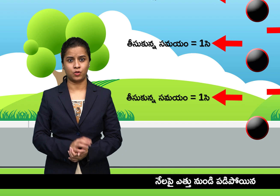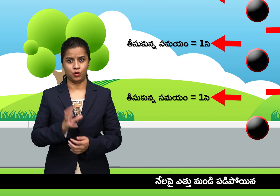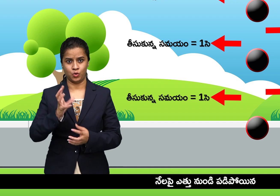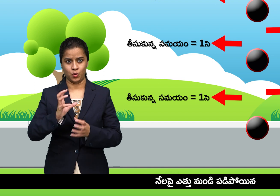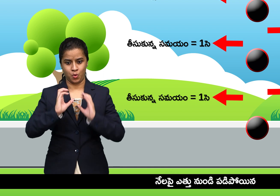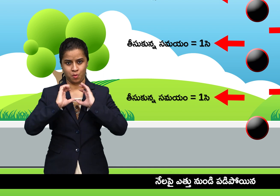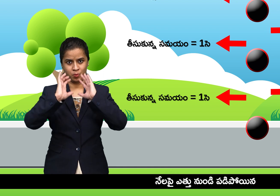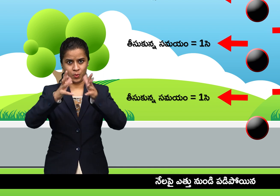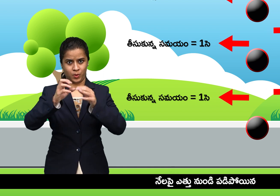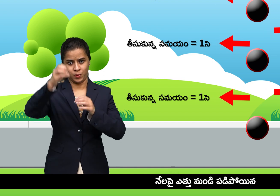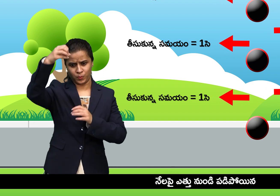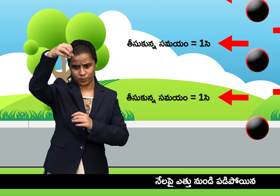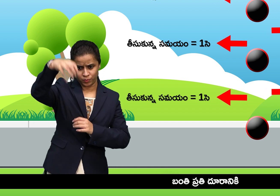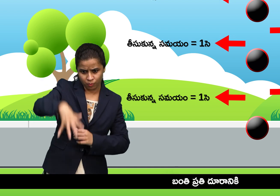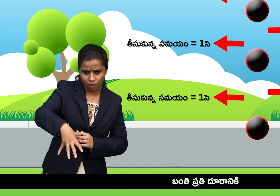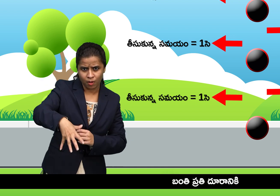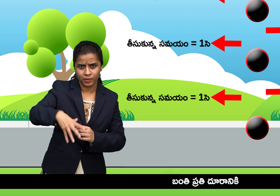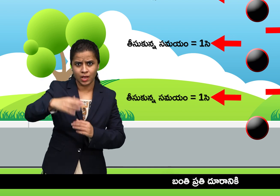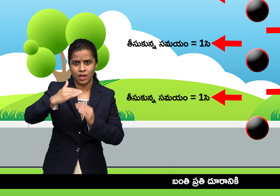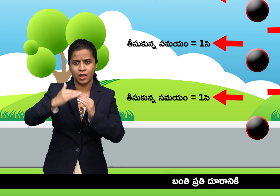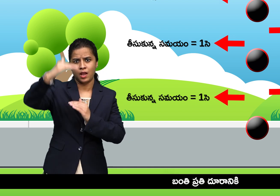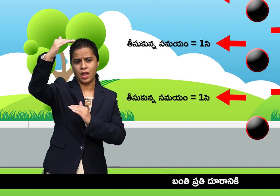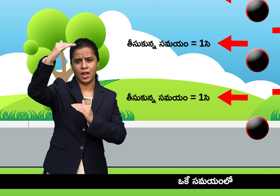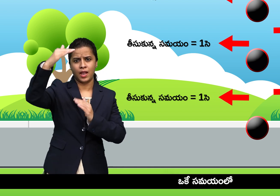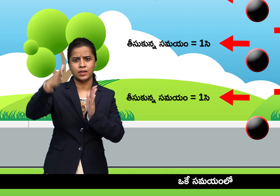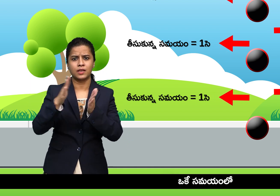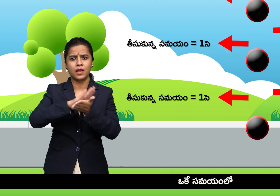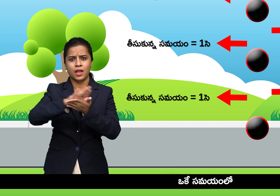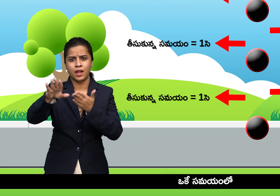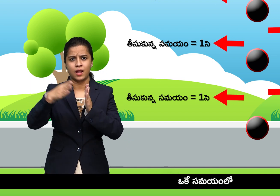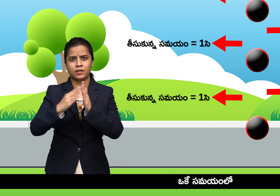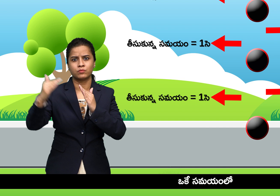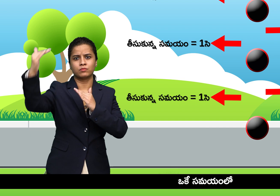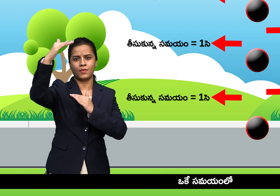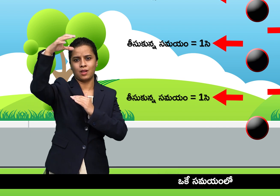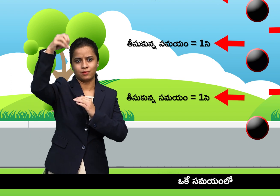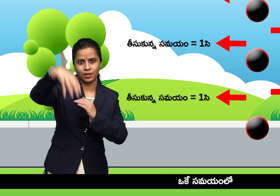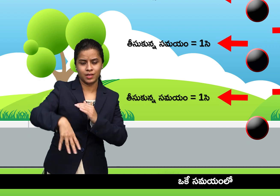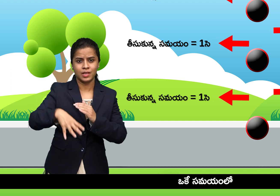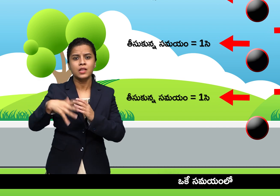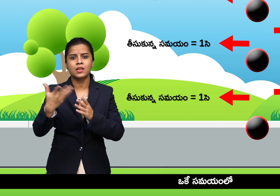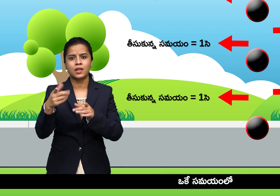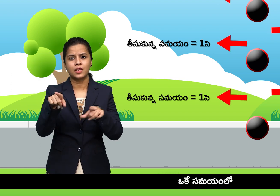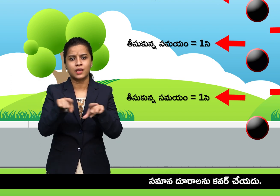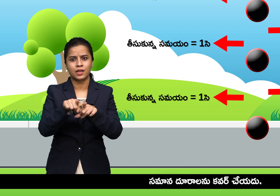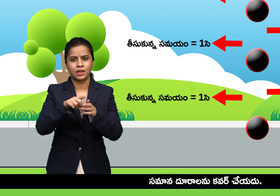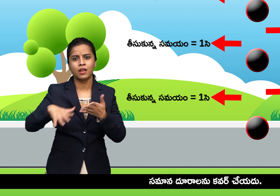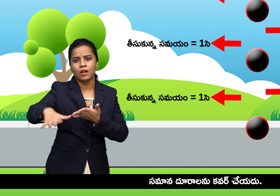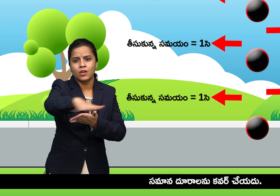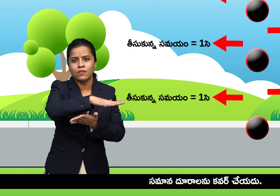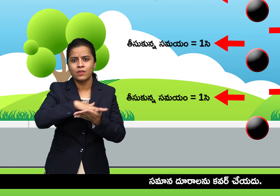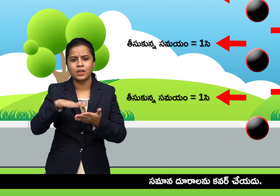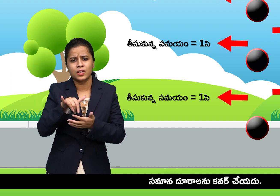నేలపై ఎత్తు నుండి పడిపోయిన బంతి ప్రతి దూరానికి ఒకే సమయంలో